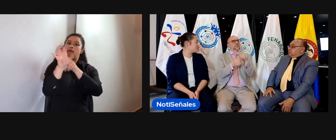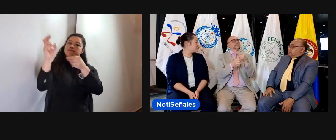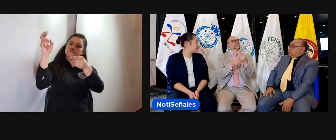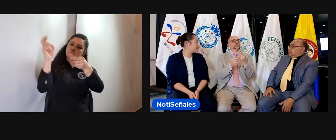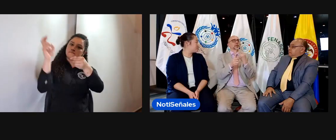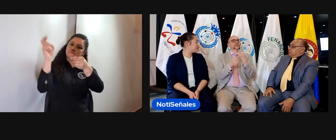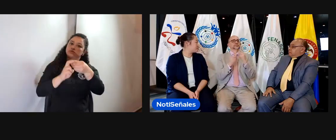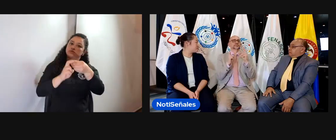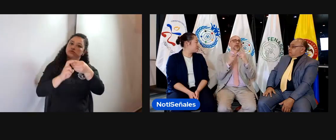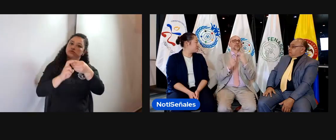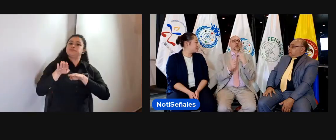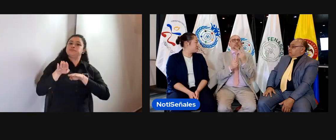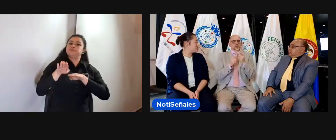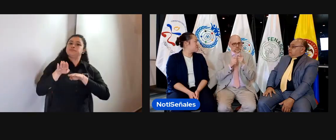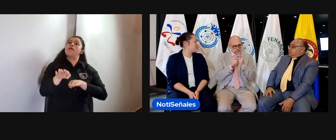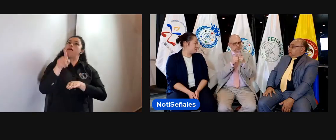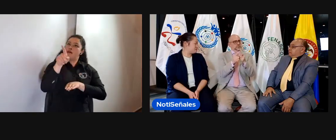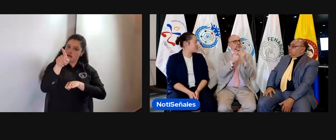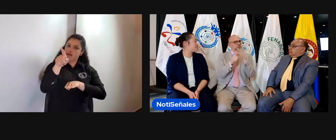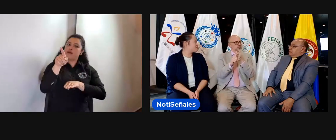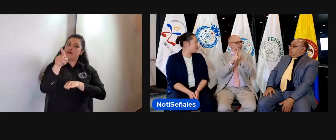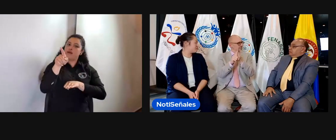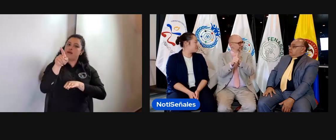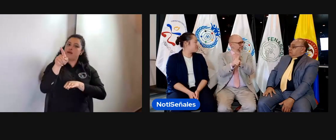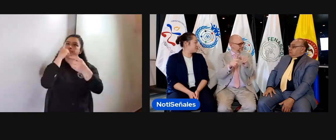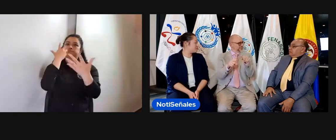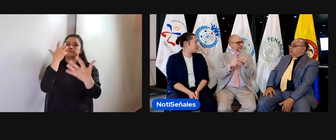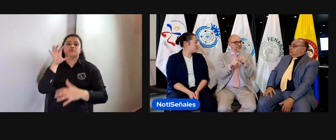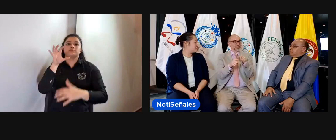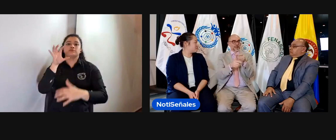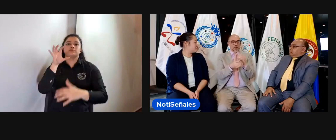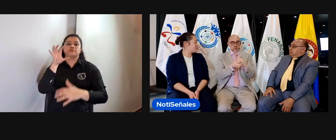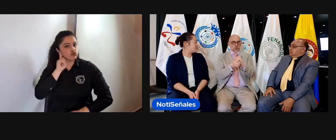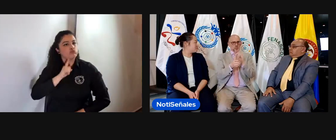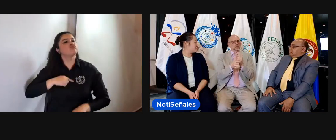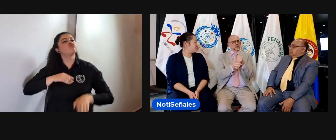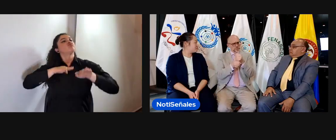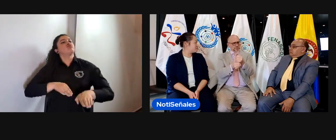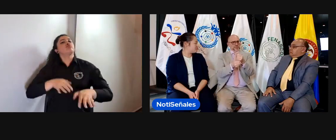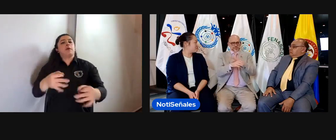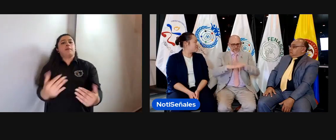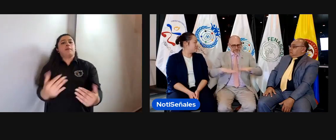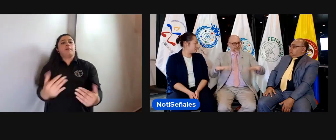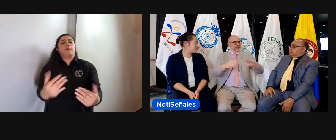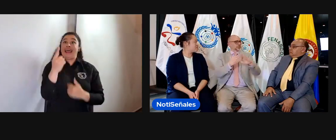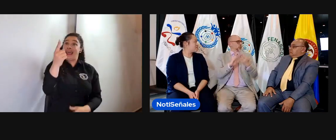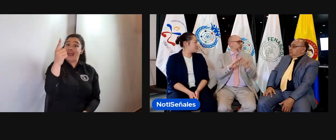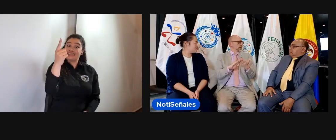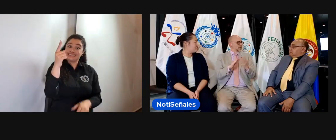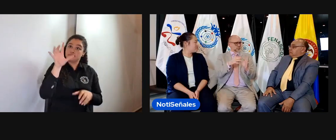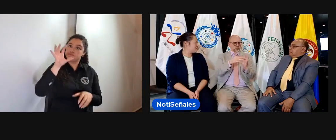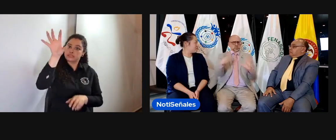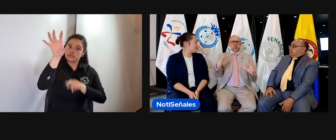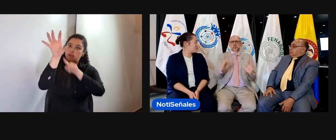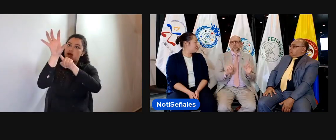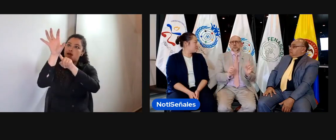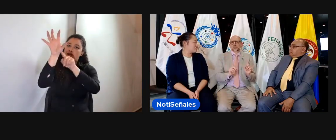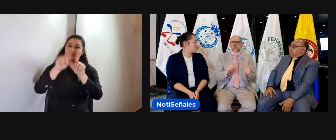por los miembros ordinarios que hacen parte de la WFD y que tienen su voz allí, en ese espacio. Pero